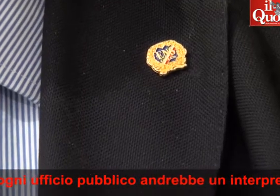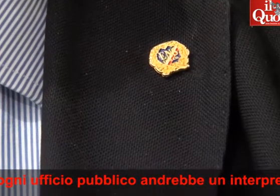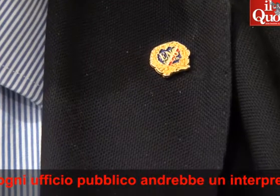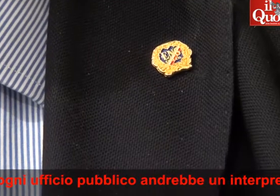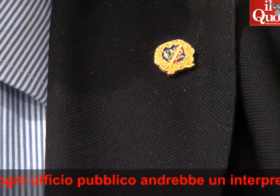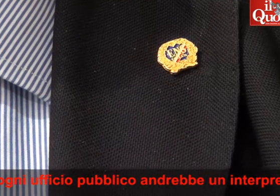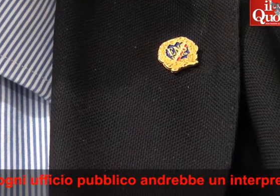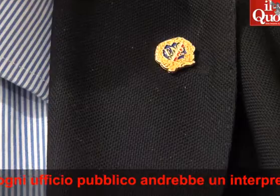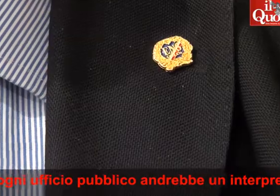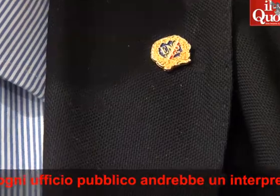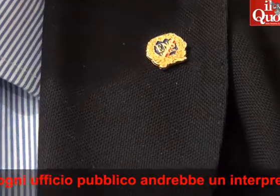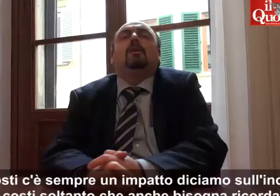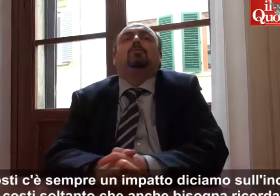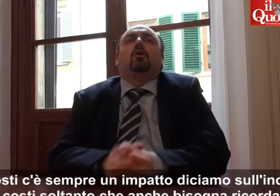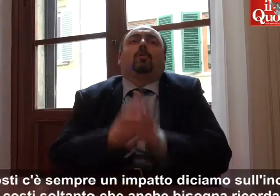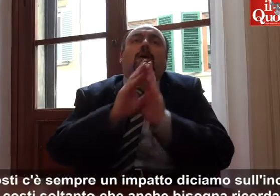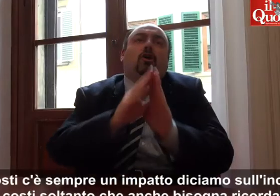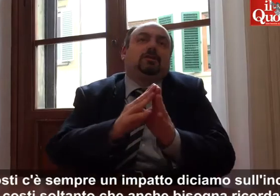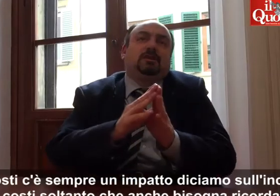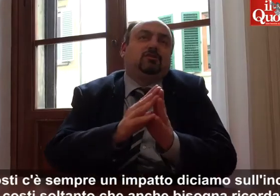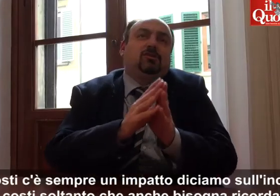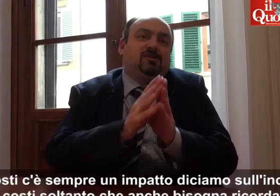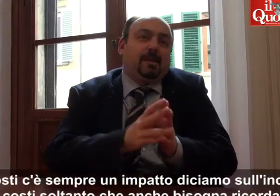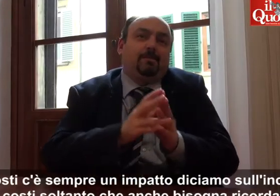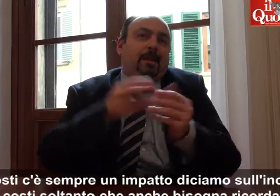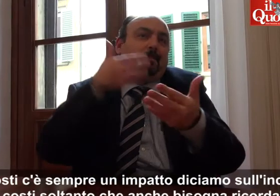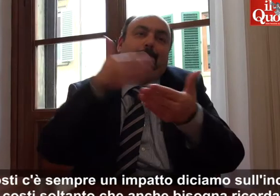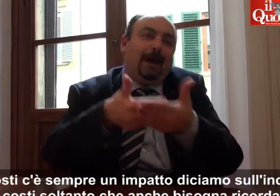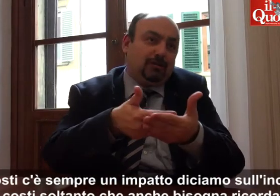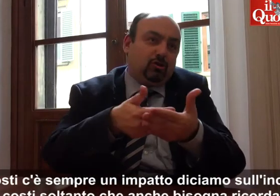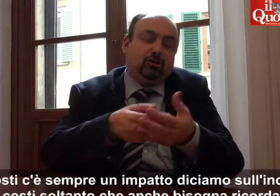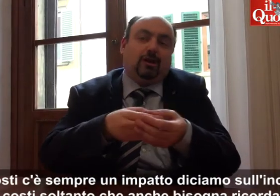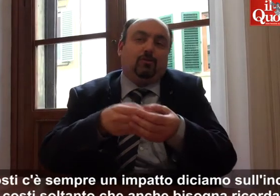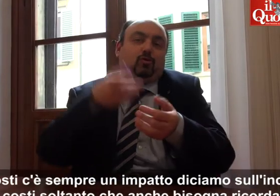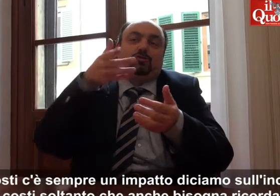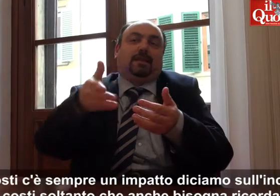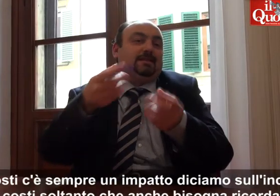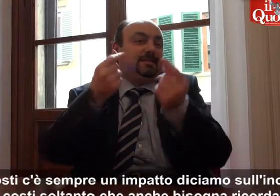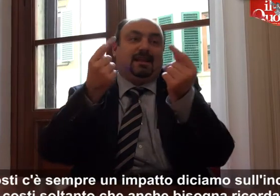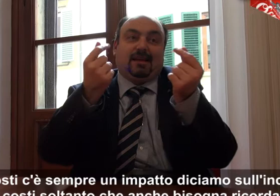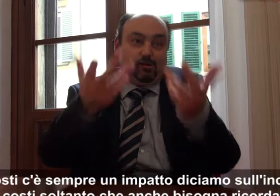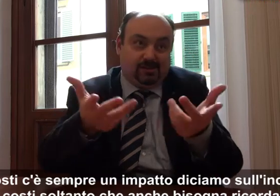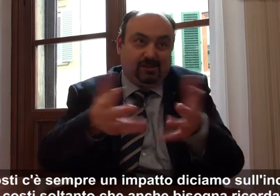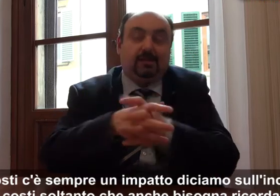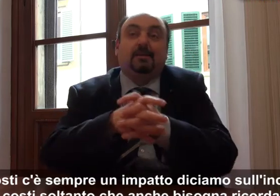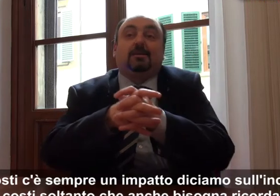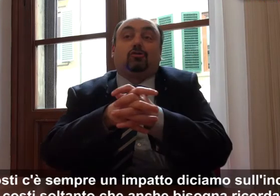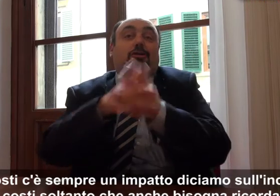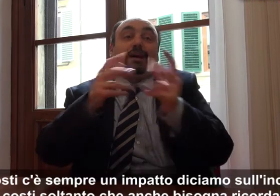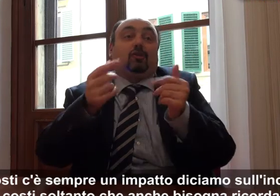pubblico andrebbe un interprete. Come costi c'è sempre un impatto, diciamo, su un'incidenza dei costi, soltanto